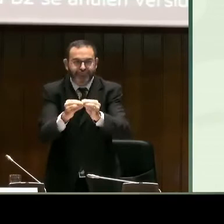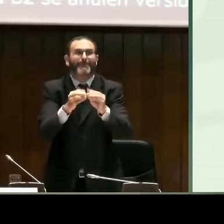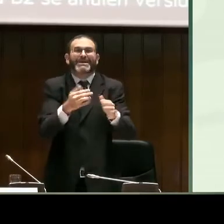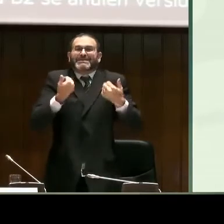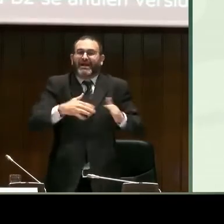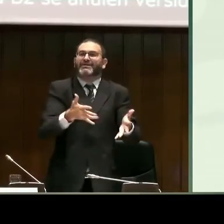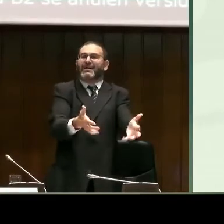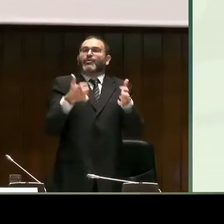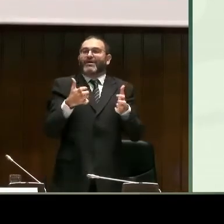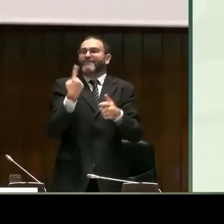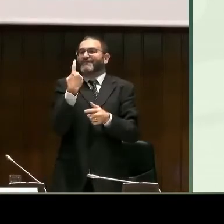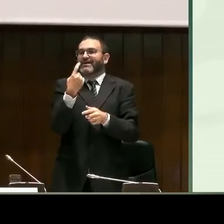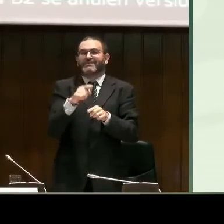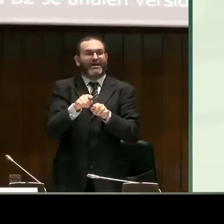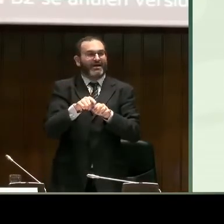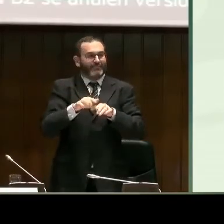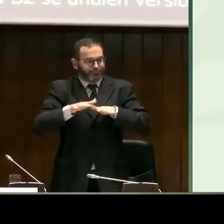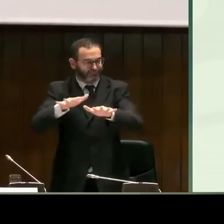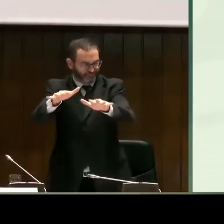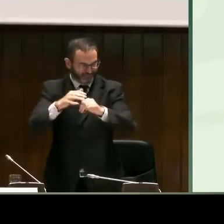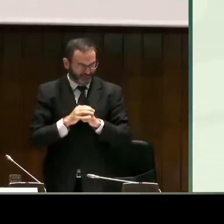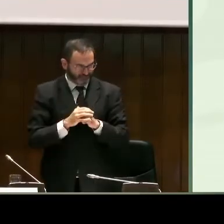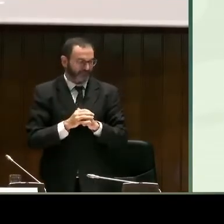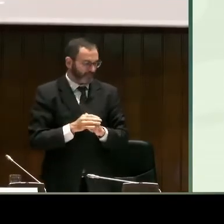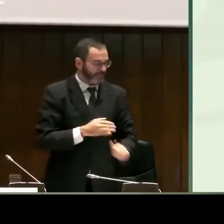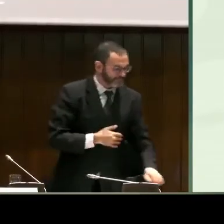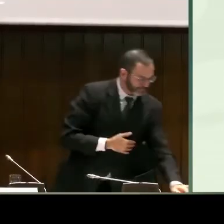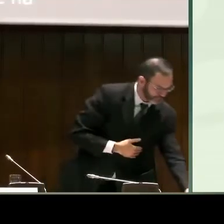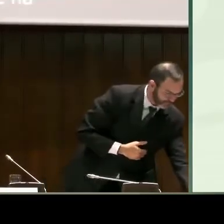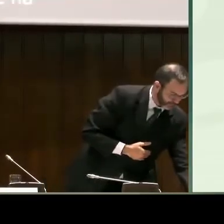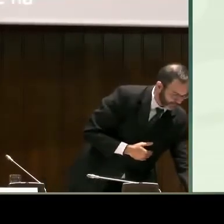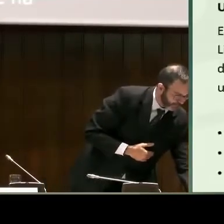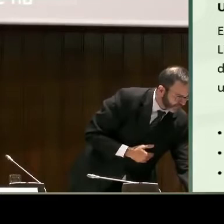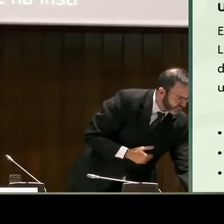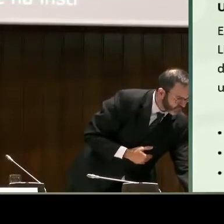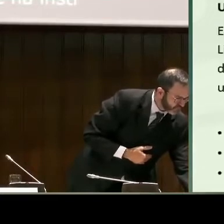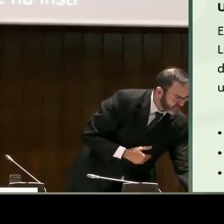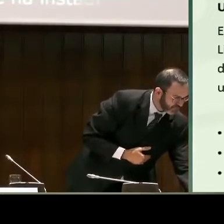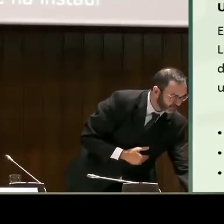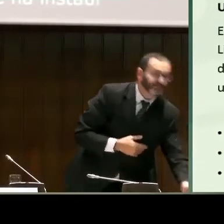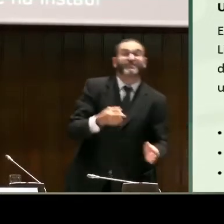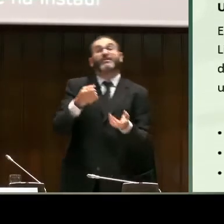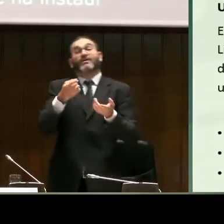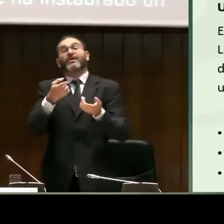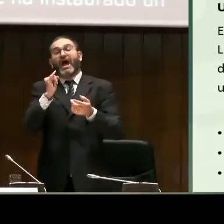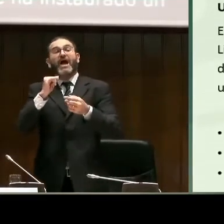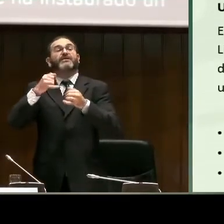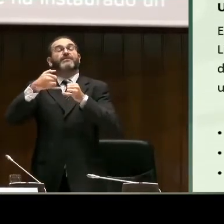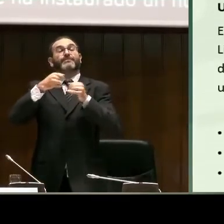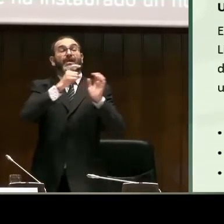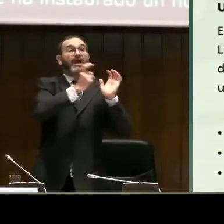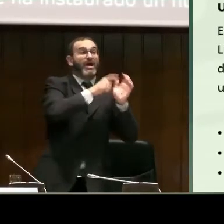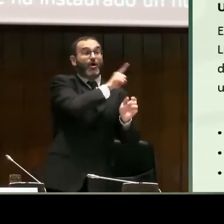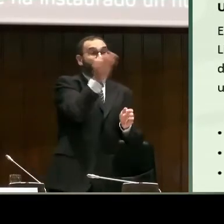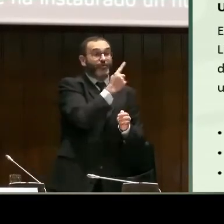también de la interpretación de lengua de signos. Está aprobado, pero todavía no se ha llevado a cabo esta instrucción que aparece en